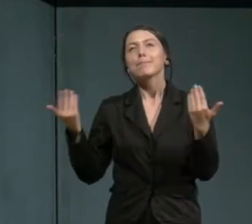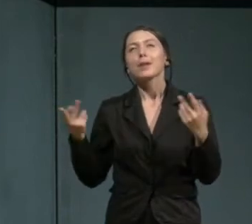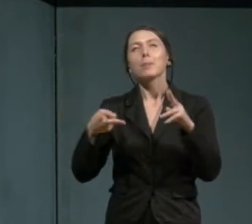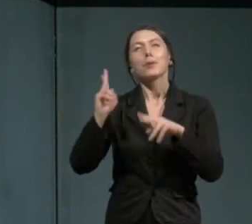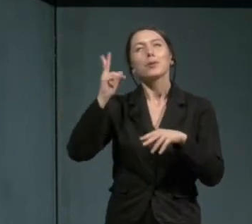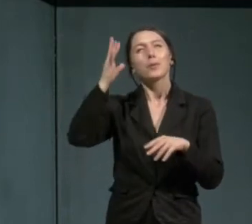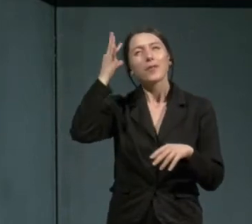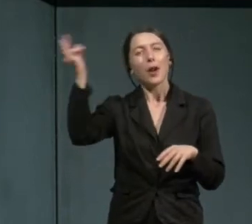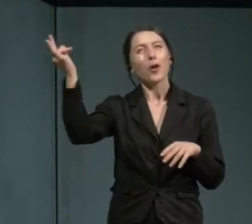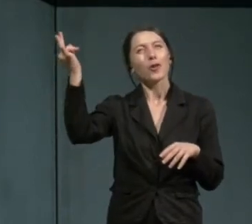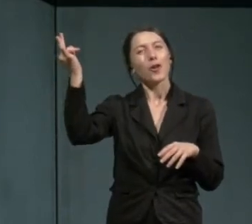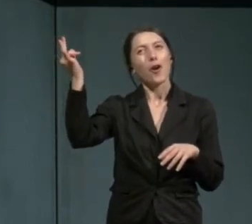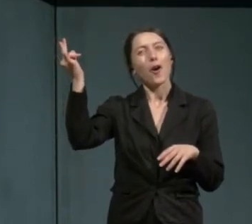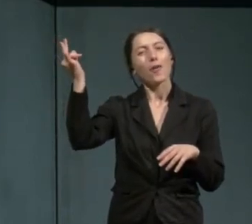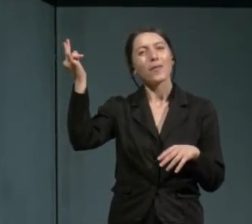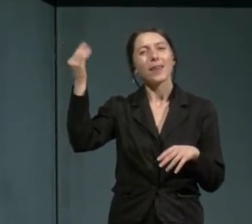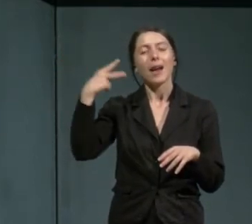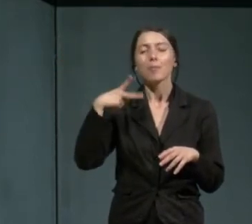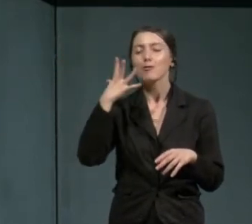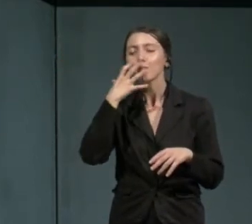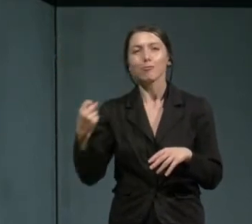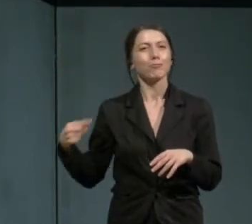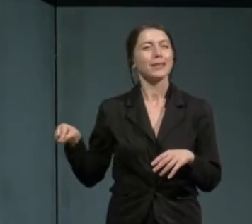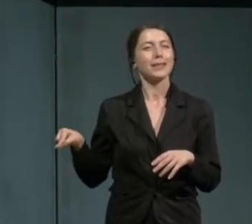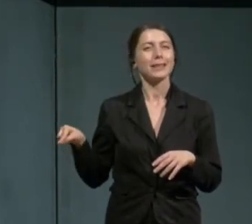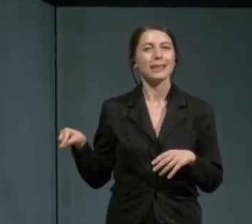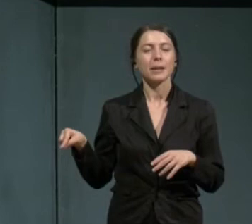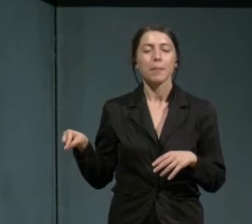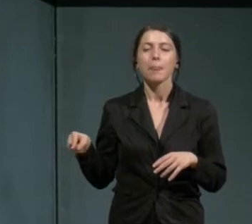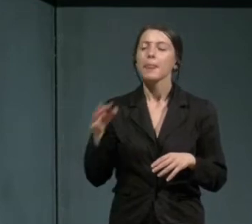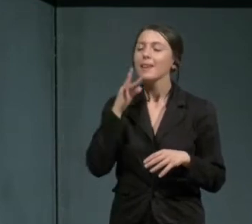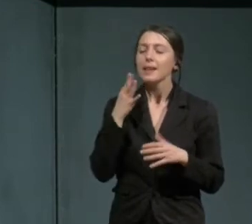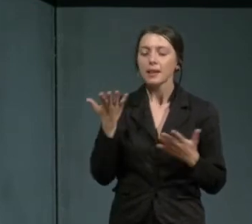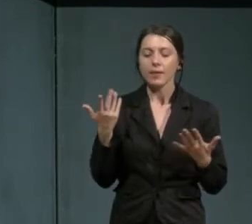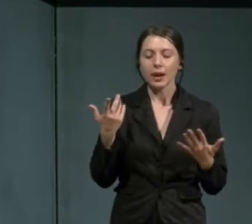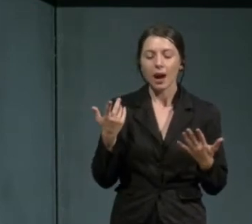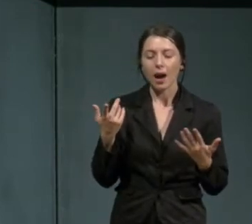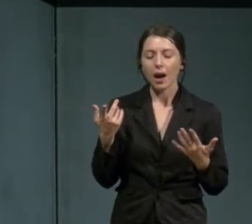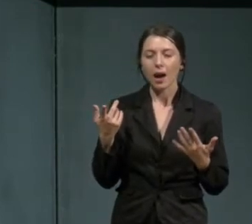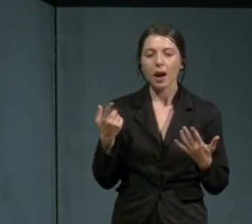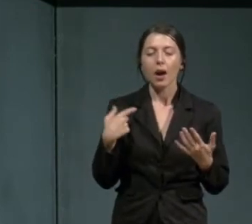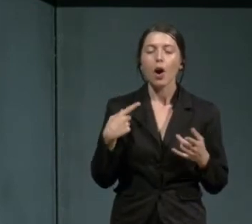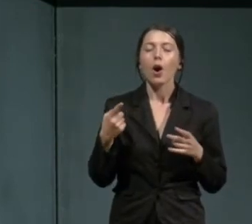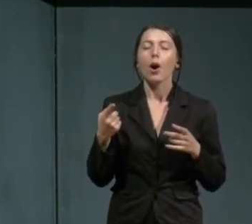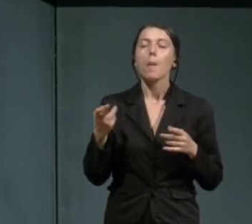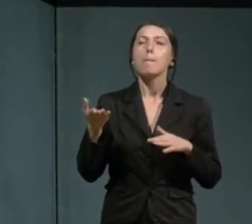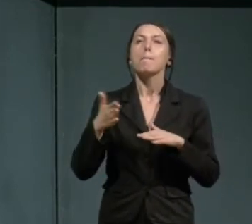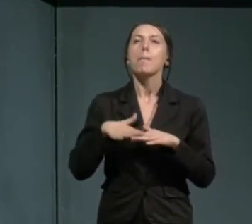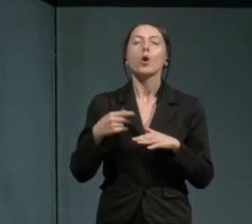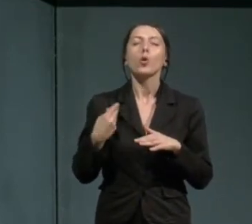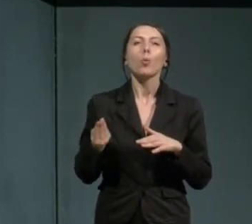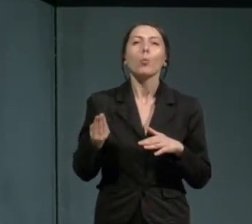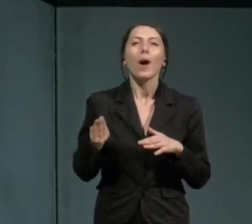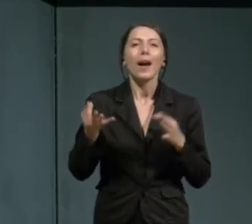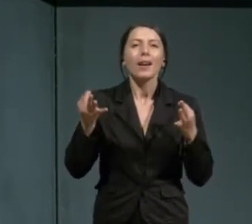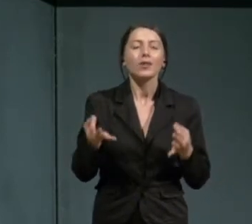filosofica che mi aveva catturato cioè in che momento siamo morti quando siamo morti e